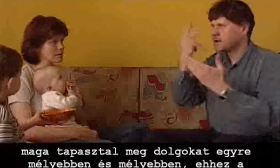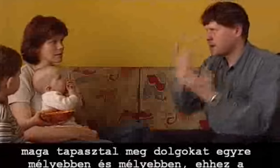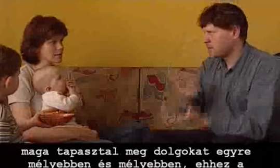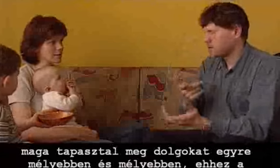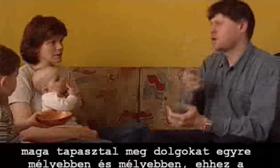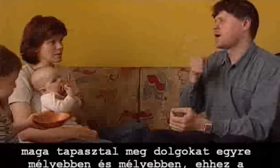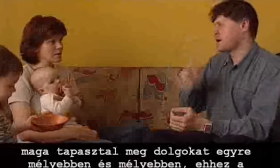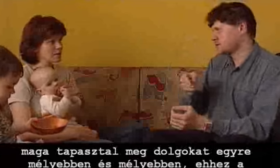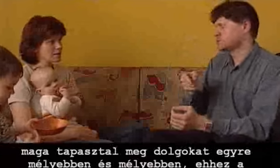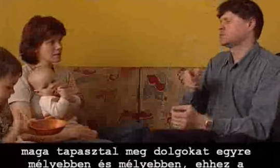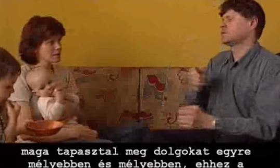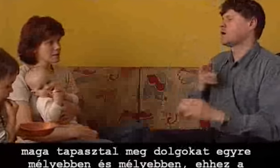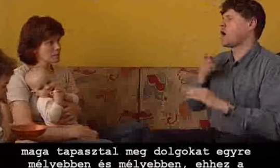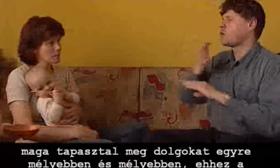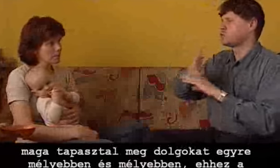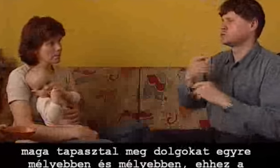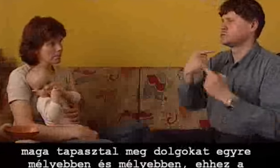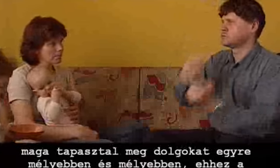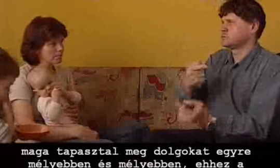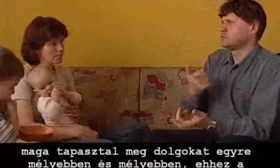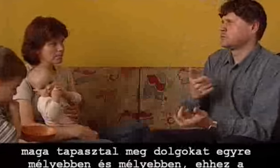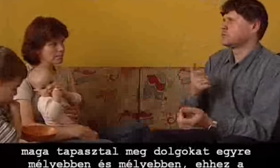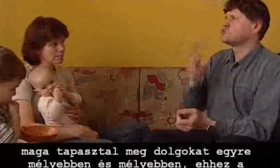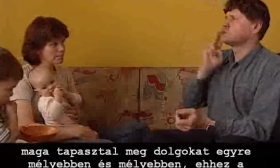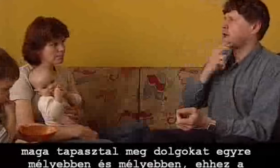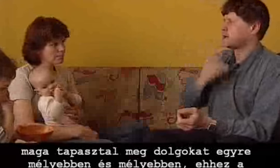egyre mélyebben és mélyebben.